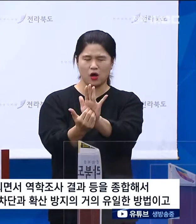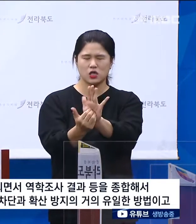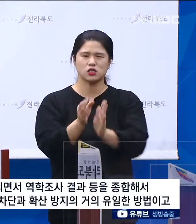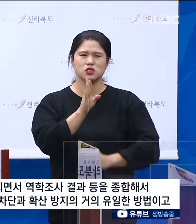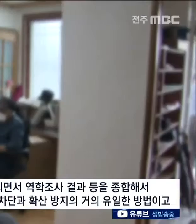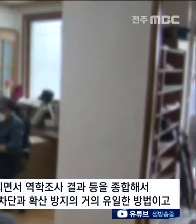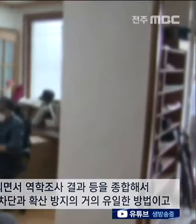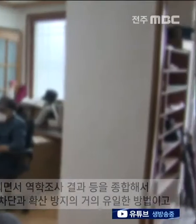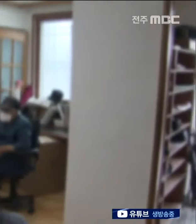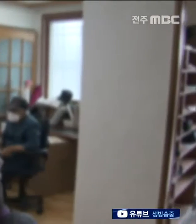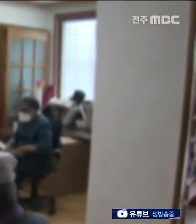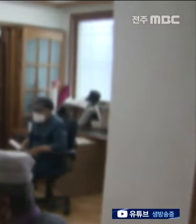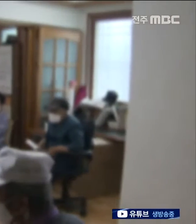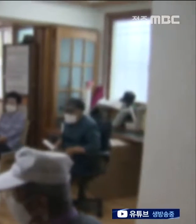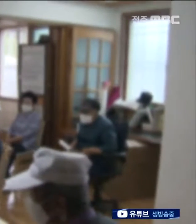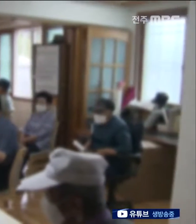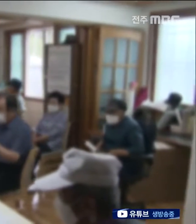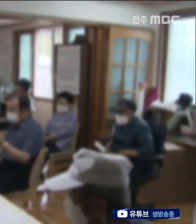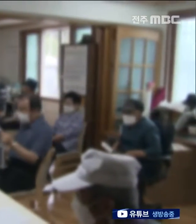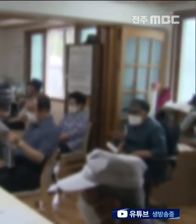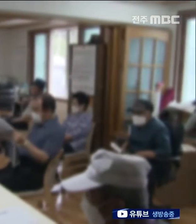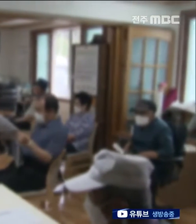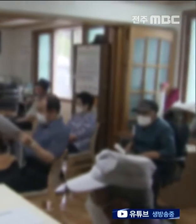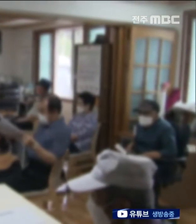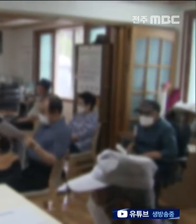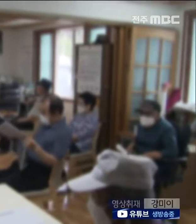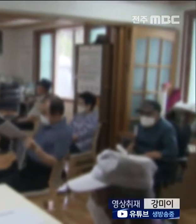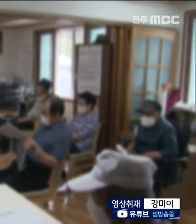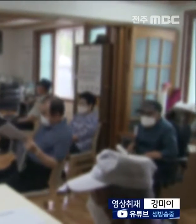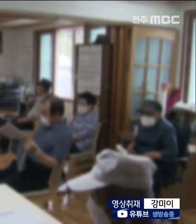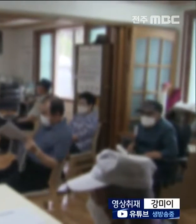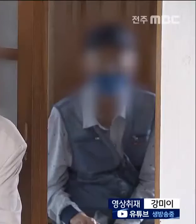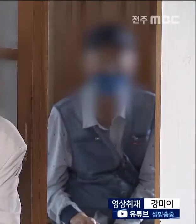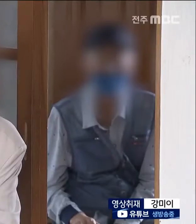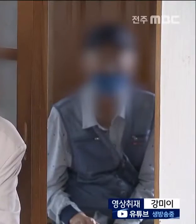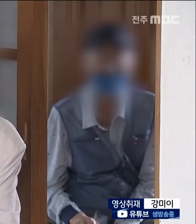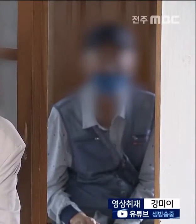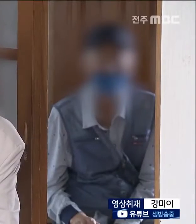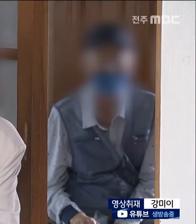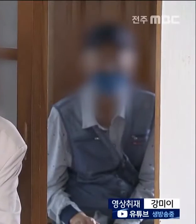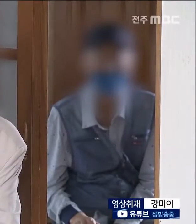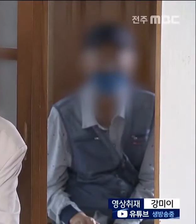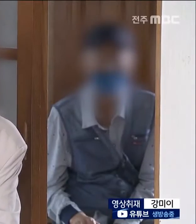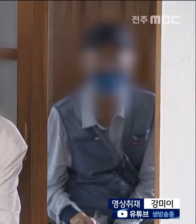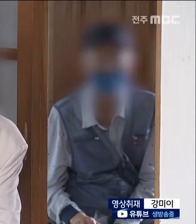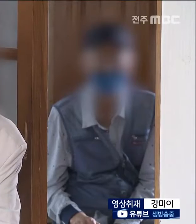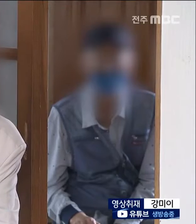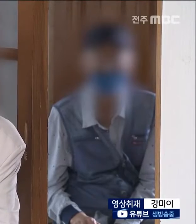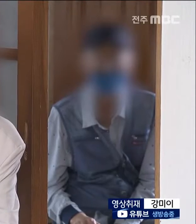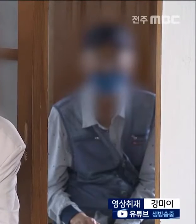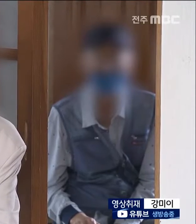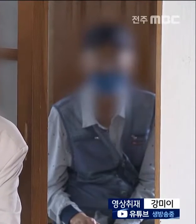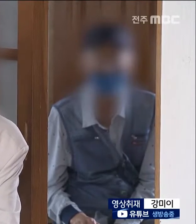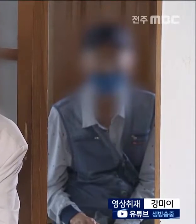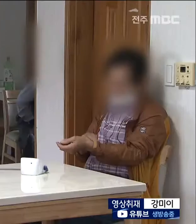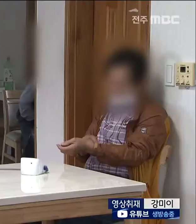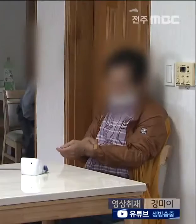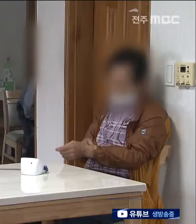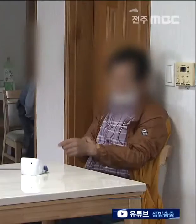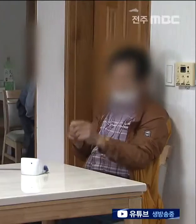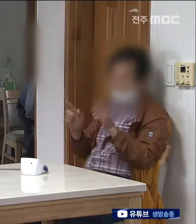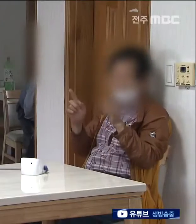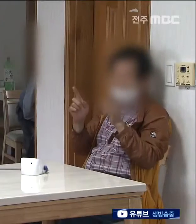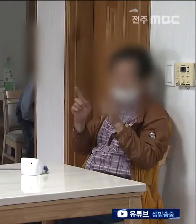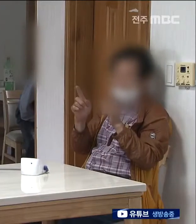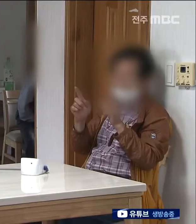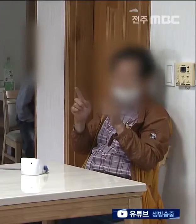유일한 방법이고. 다음 달 13일부터 위반 횟수와 관계없이 10만 원의 과태료가 부과된다며